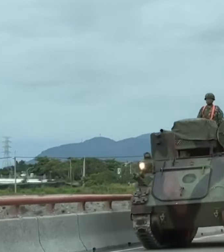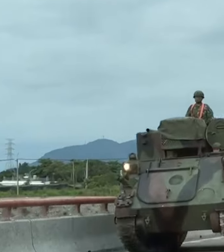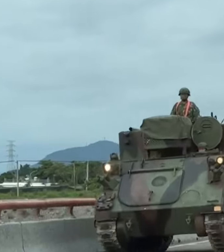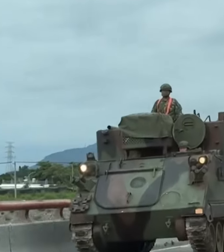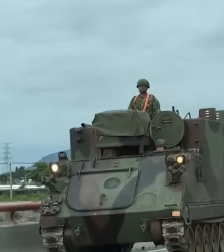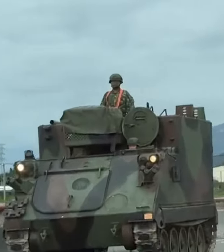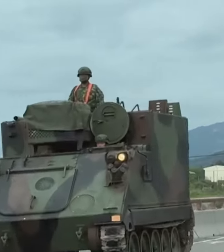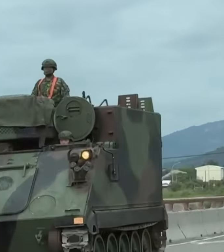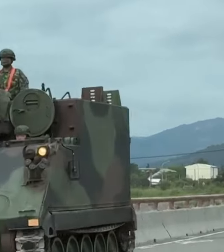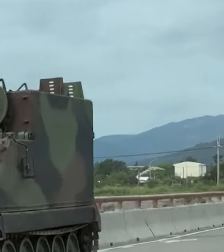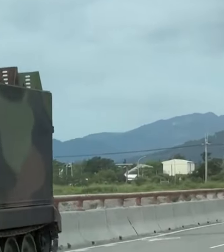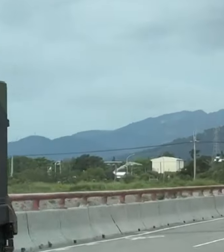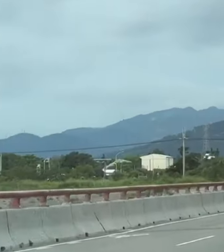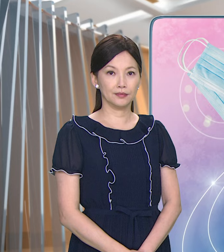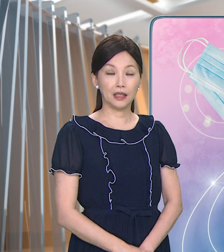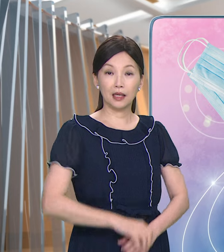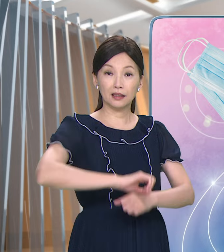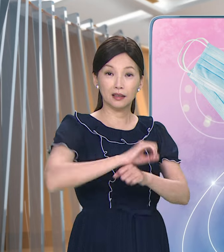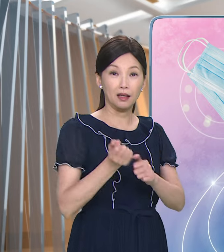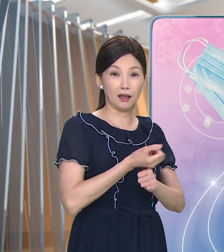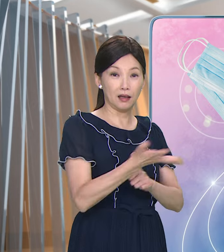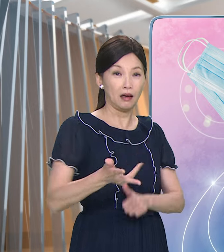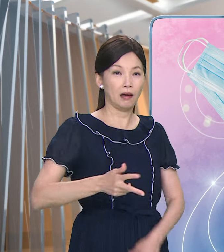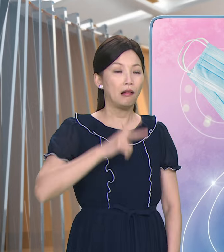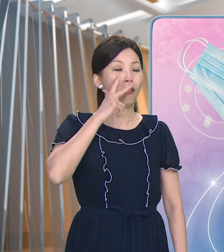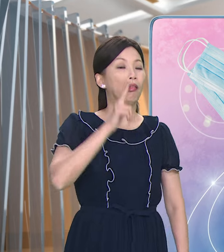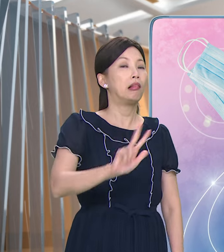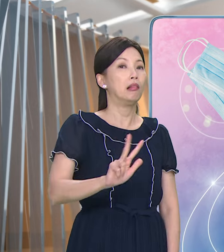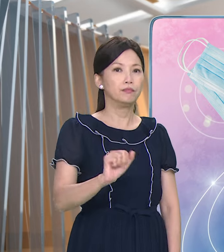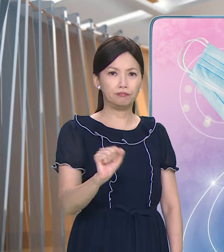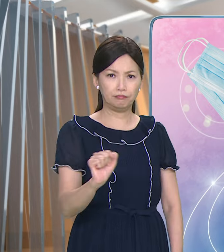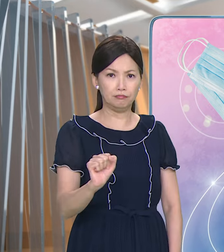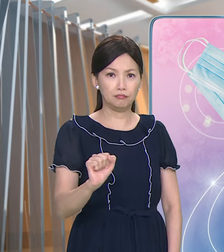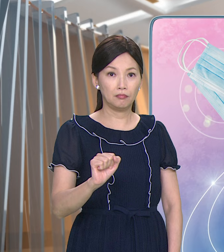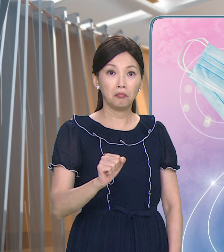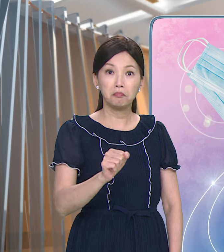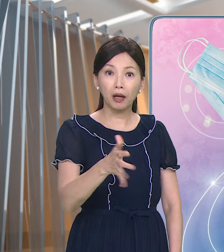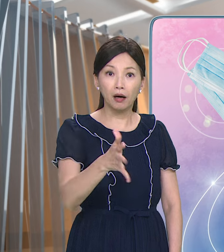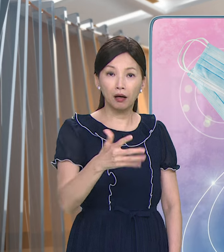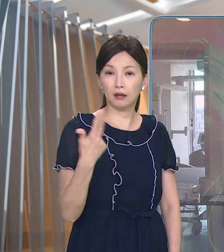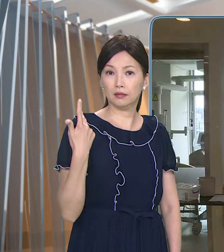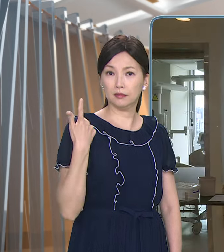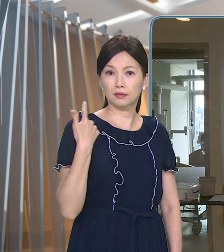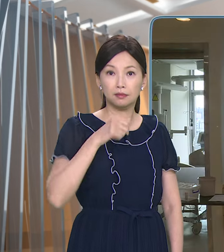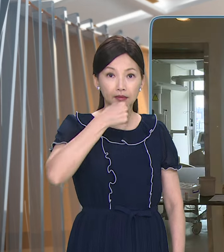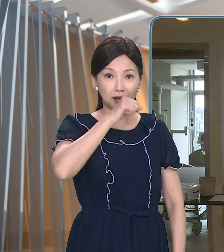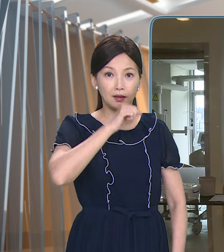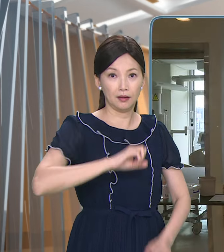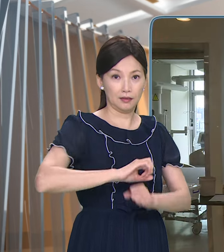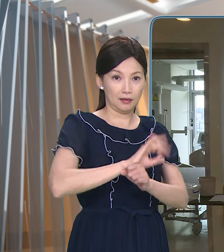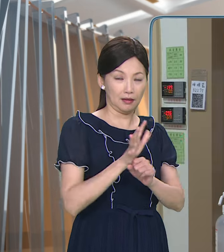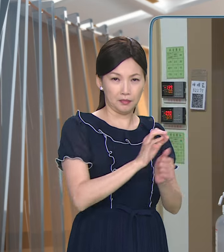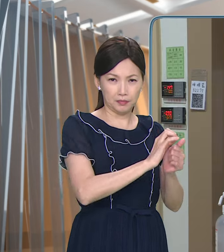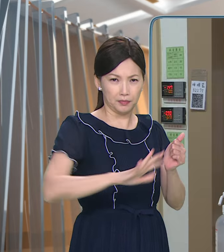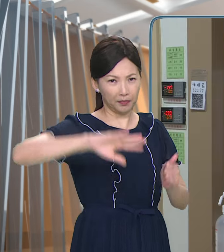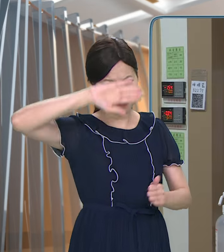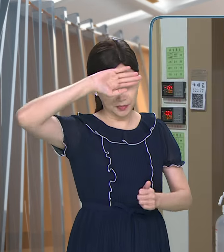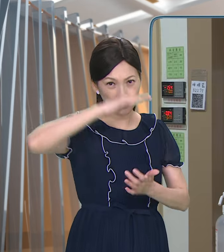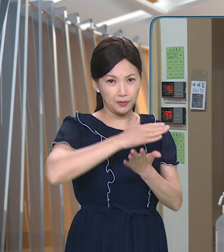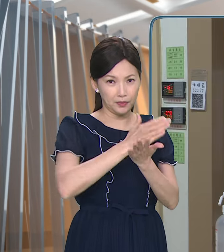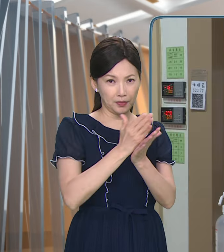记者综合报道。 新冠疫情依然不能轻忽，因为上周新